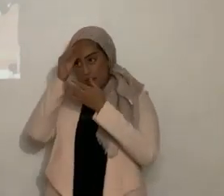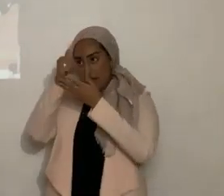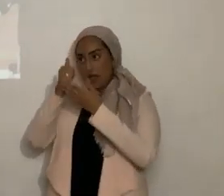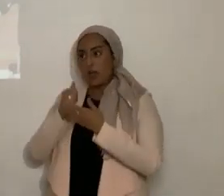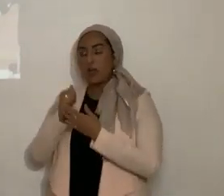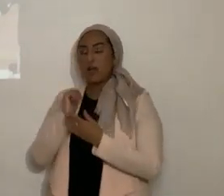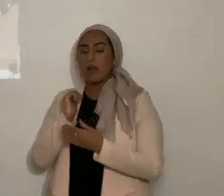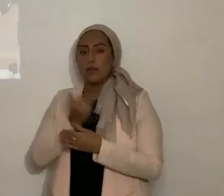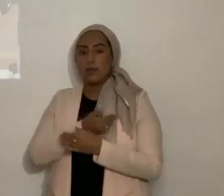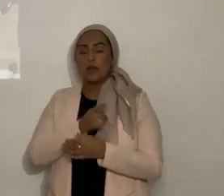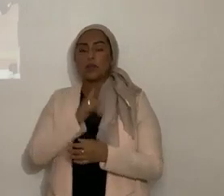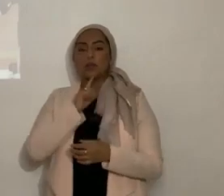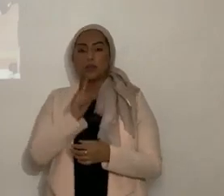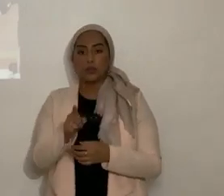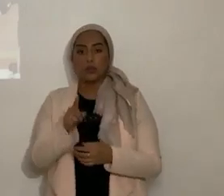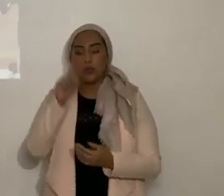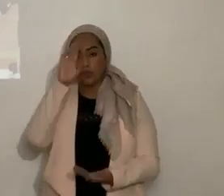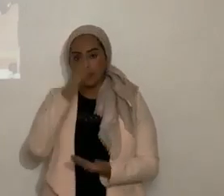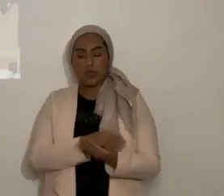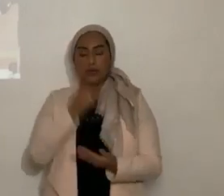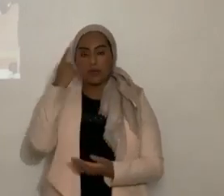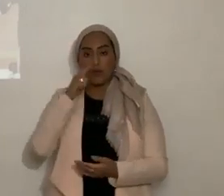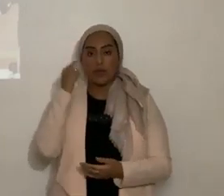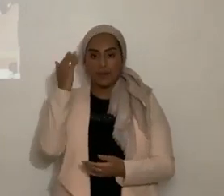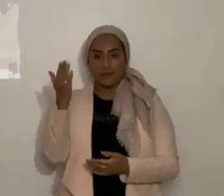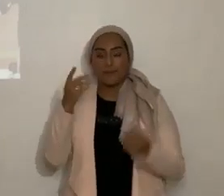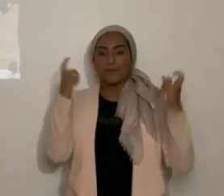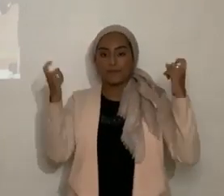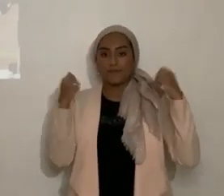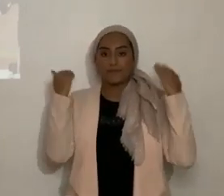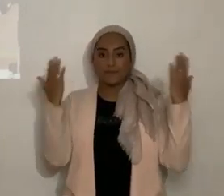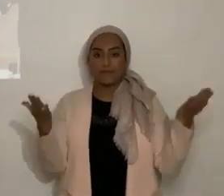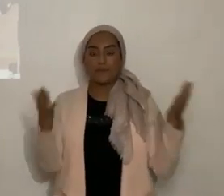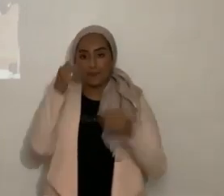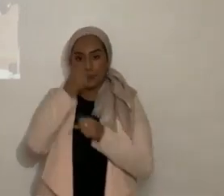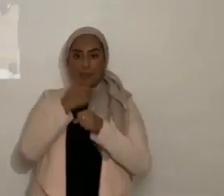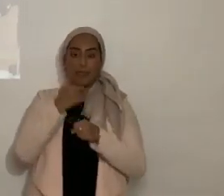formando como verdaderos hijos de Él. Aleluya, amados ajín. Bueno, pues vamos.